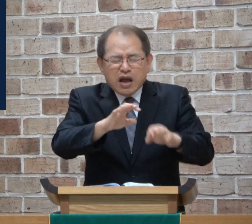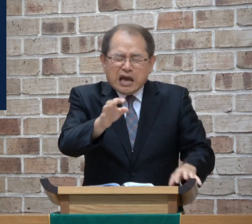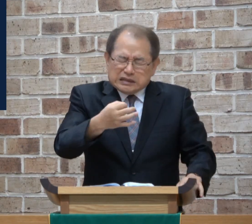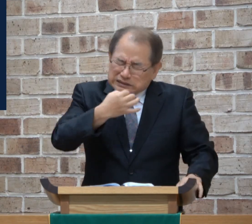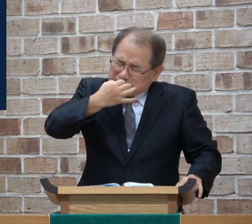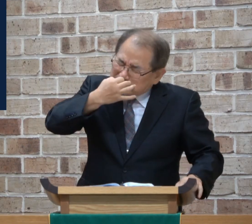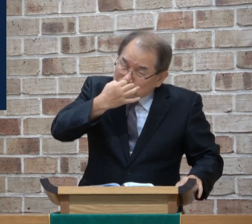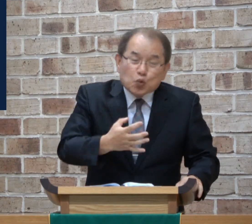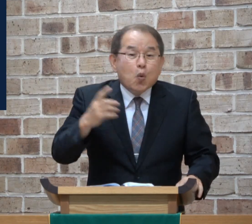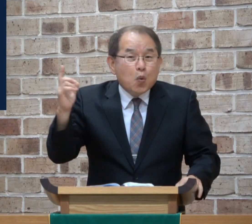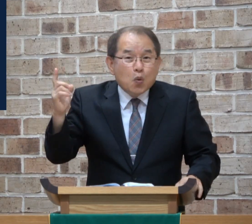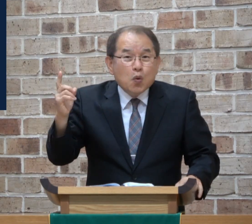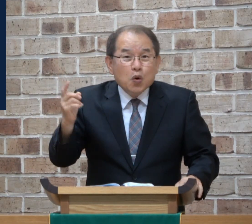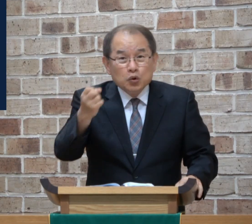운동선수로서는 너무나 힘든 일입니다.